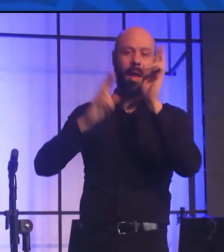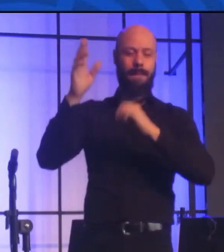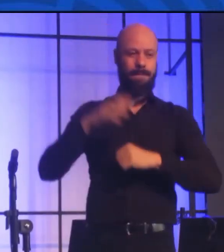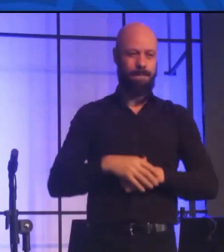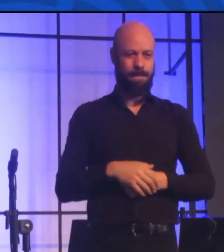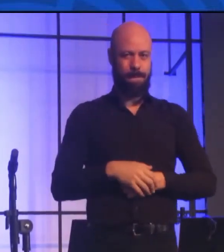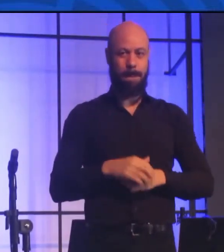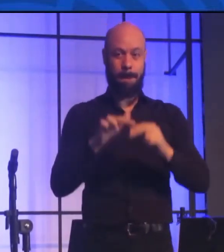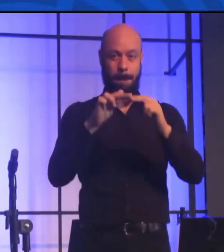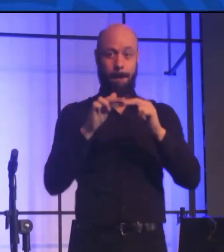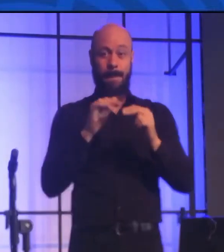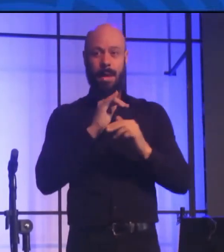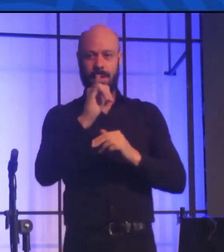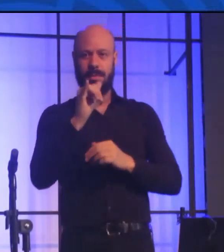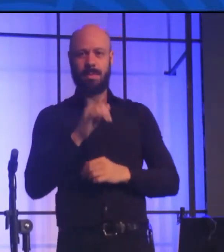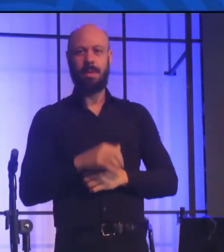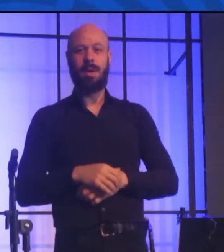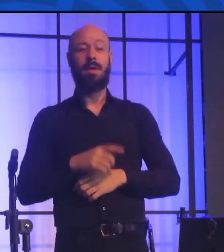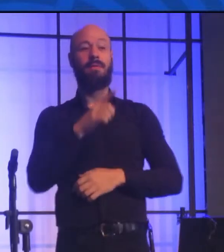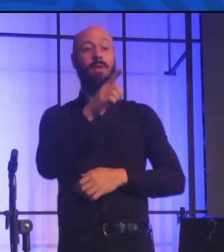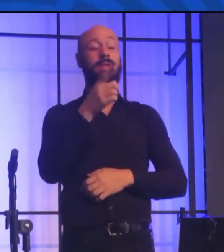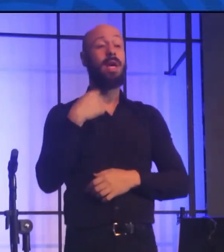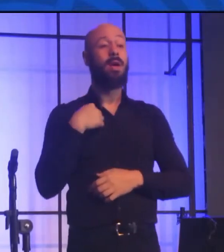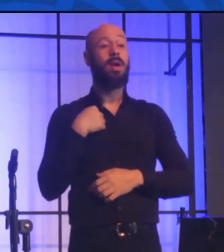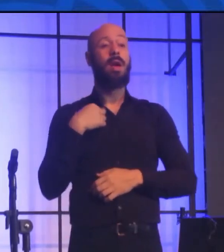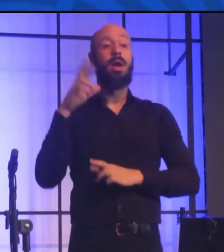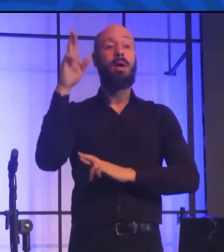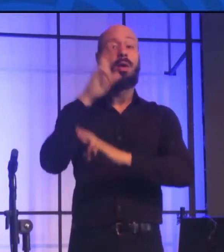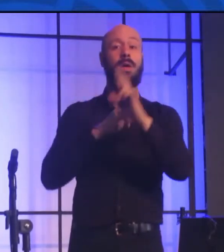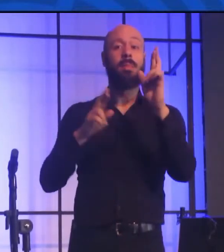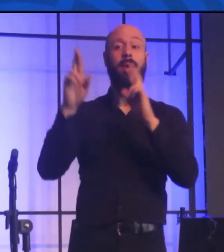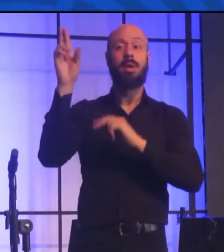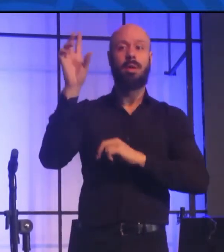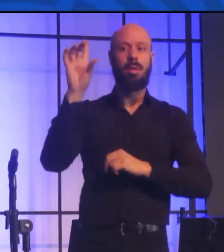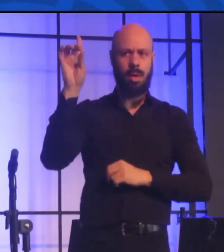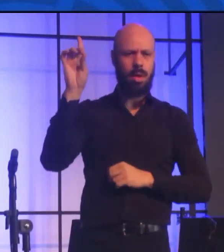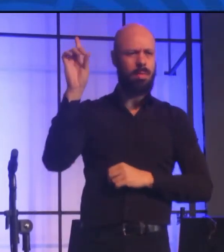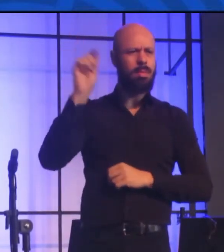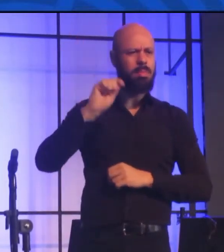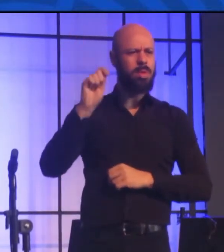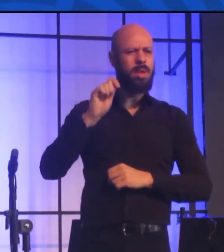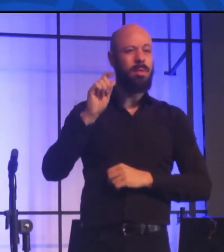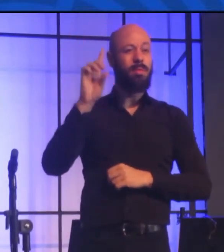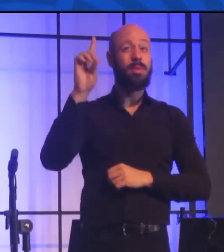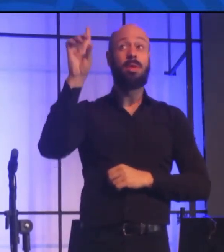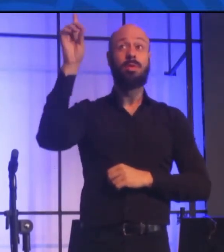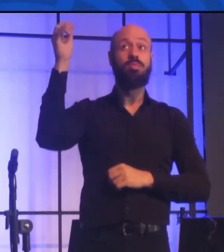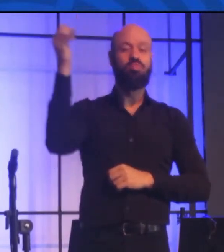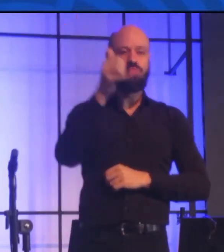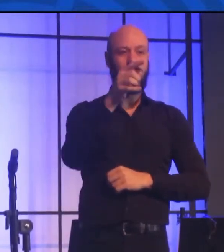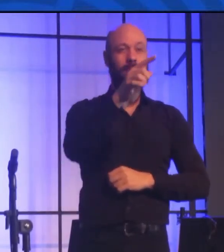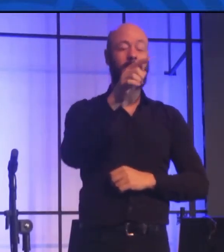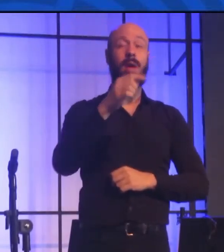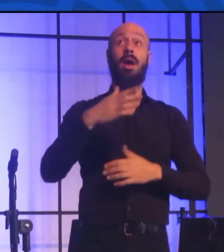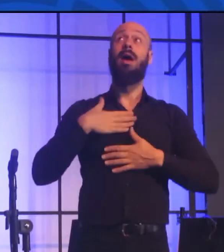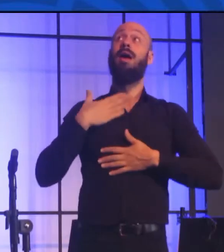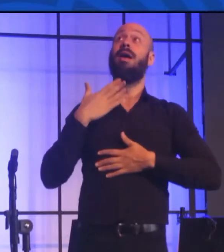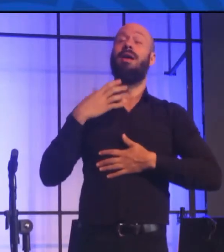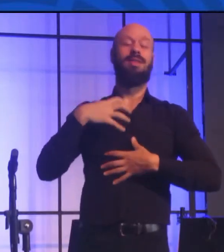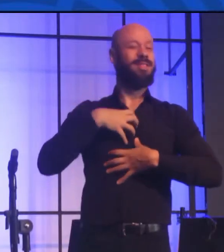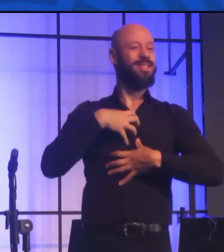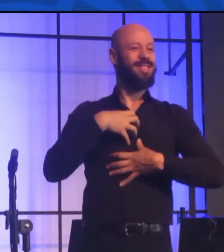lugar aonde você encontra-se com Deus, o lugar onde você se encontra com Deus, eu não estou